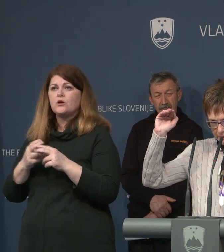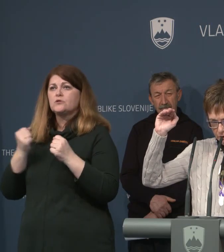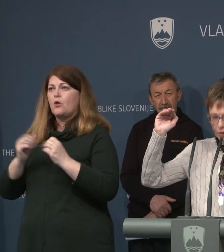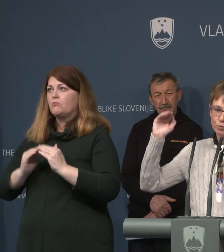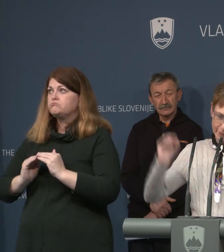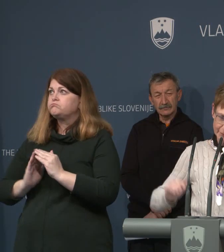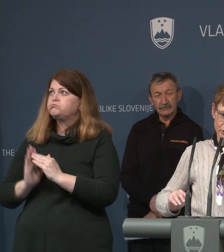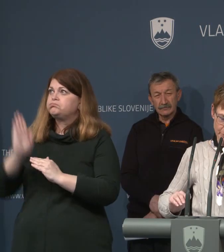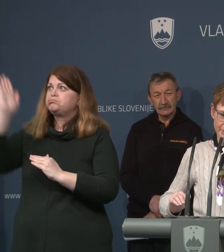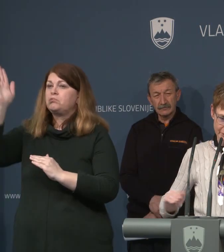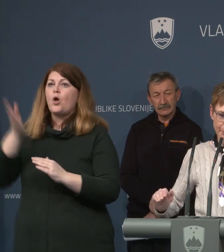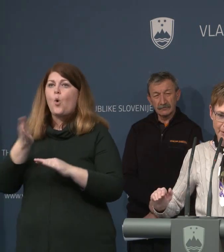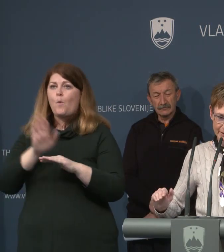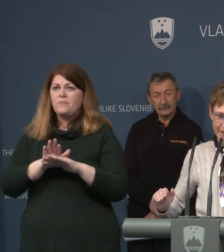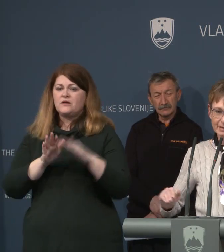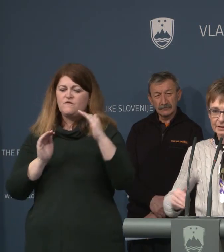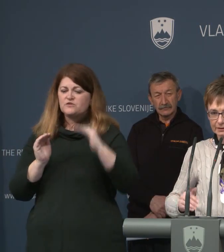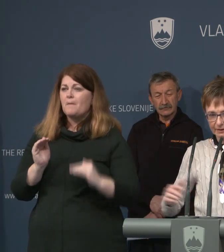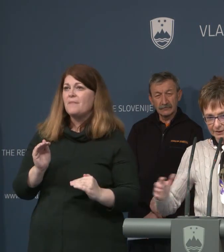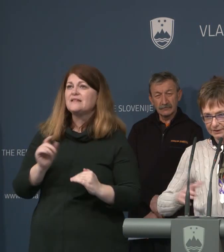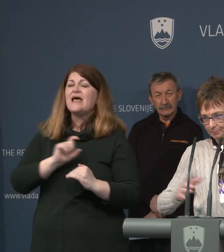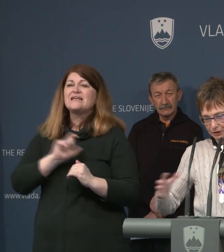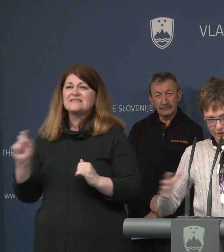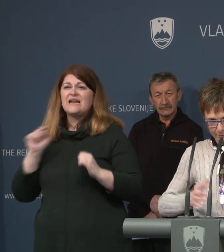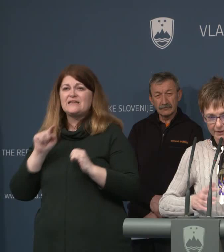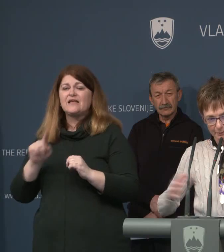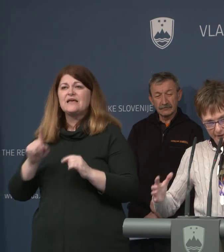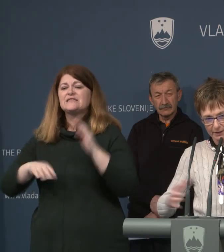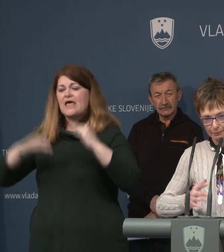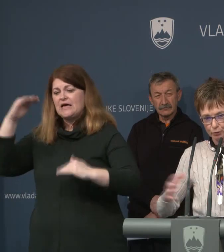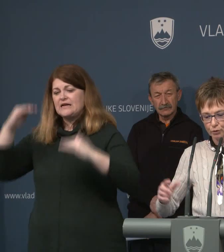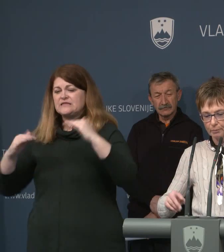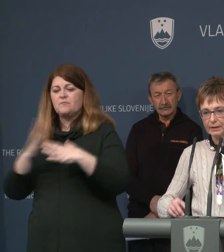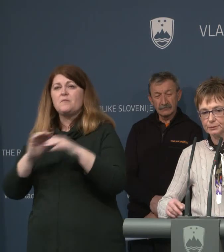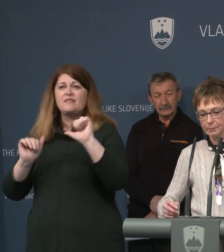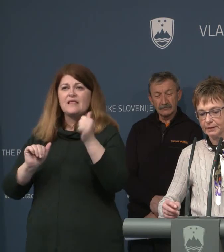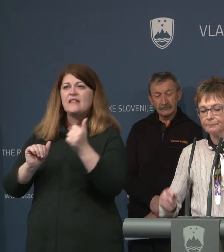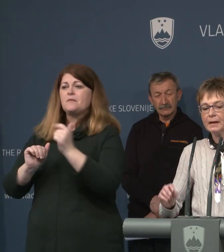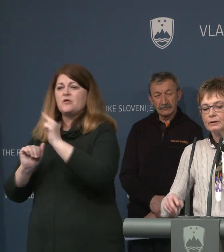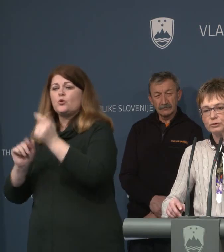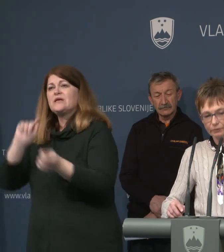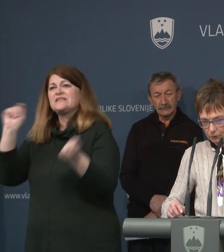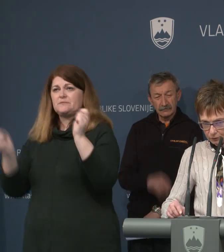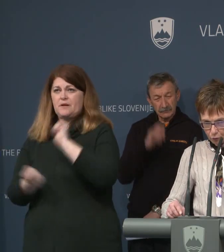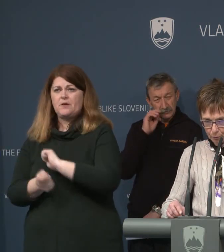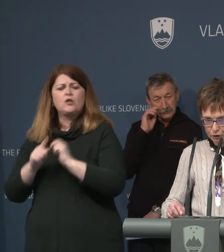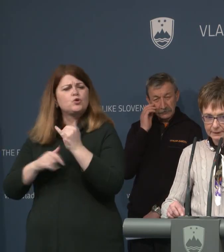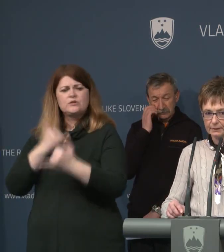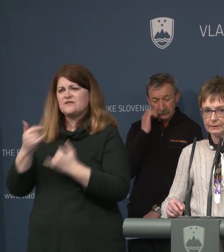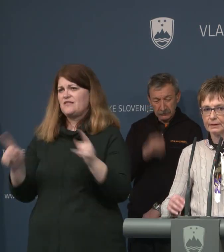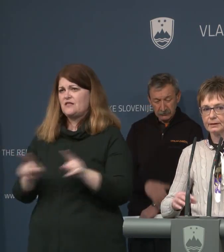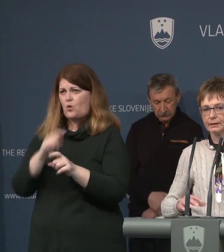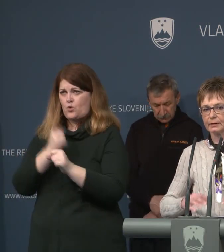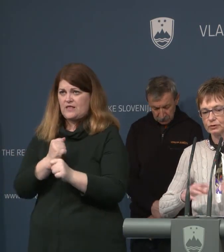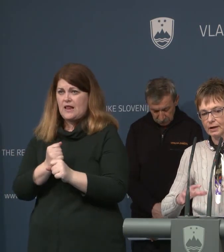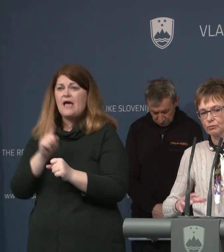zelo zraslo, umrljivost jim je pa seveda padla zaradi tega, ker se pač razmerje med enimi in drugimi spremeni. To se vedno tako počne